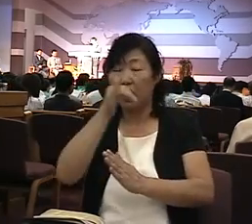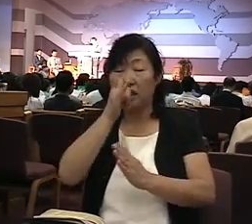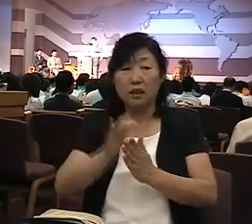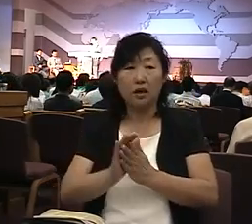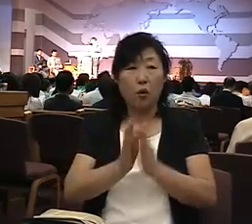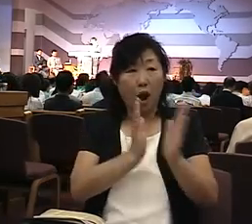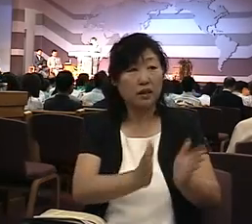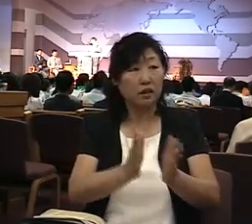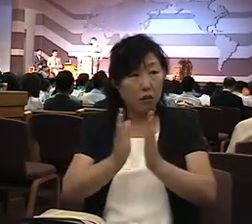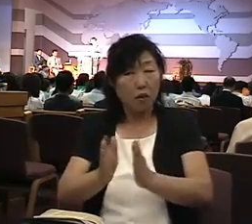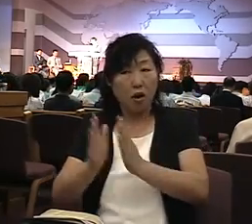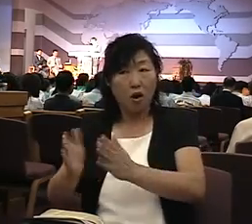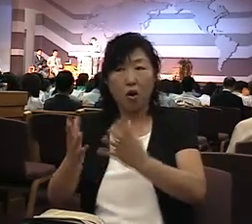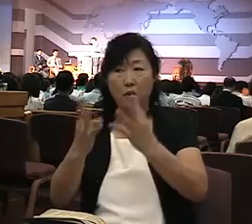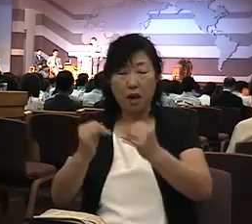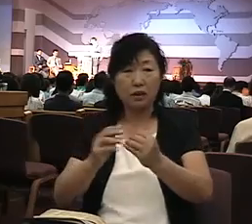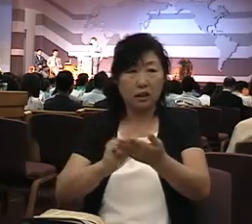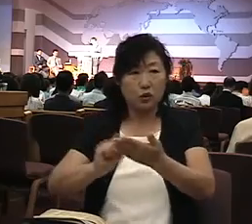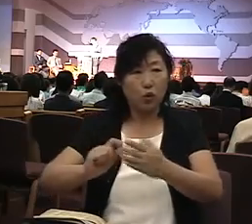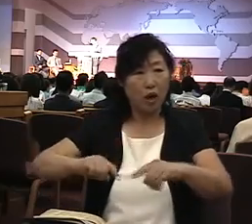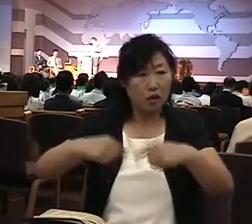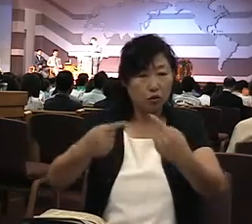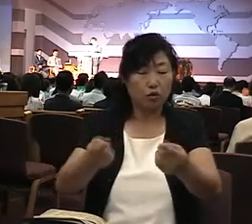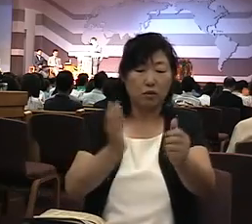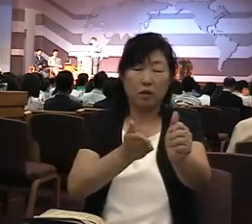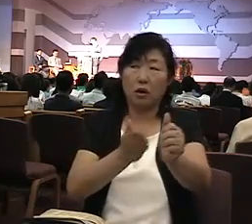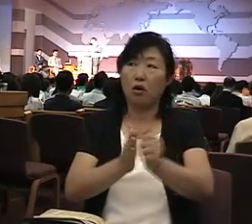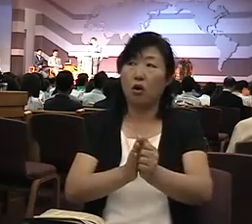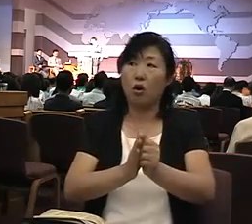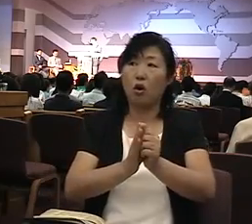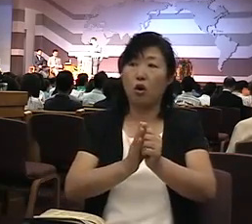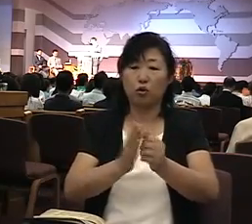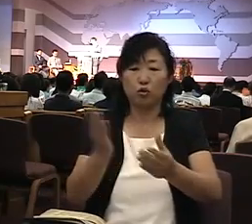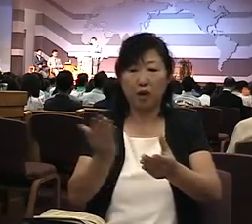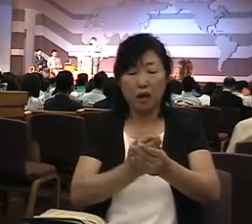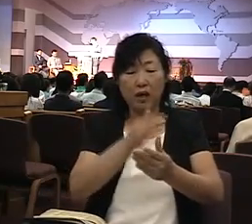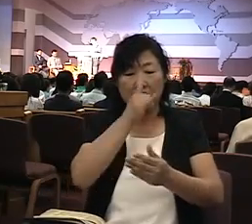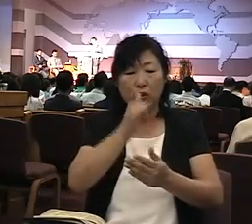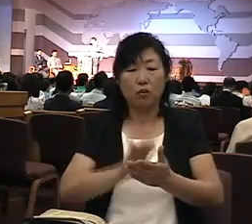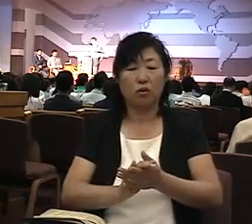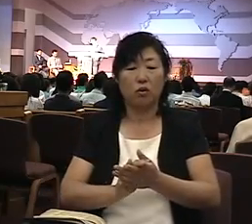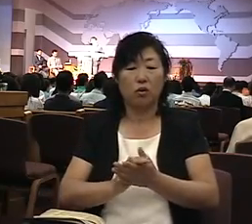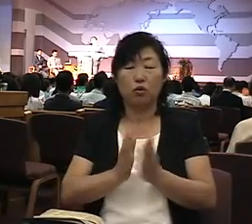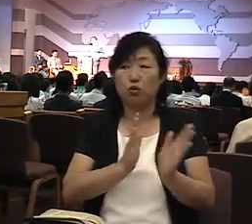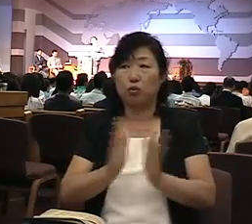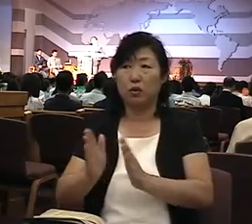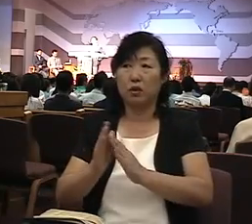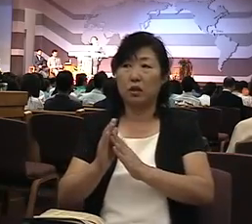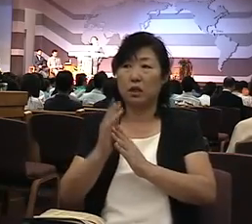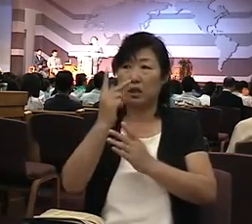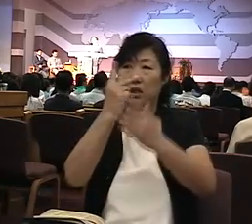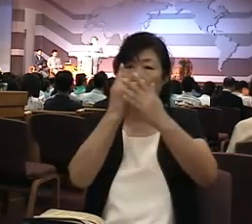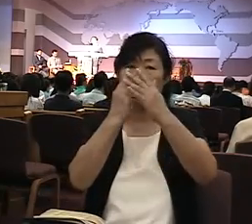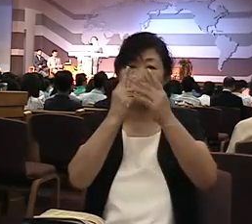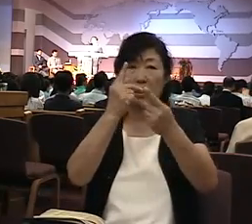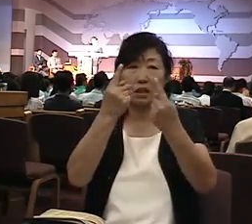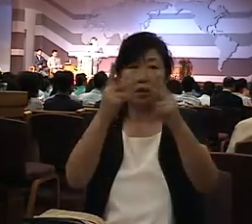과정들에 많이 등록해 주시기를 바랍니다. 주보안에 안내지가 있는데요. 또 준비된 영상이 있습니다. 잠깐 한번